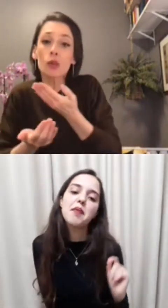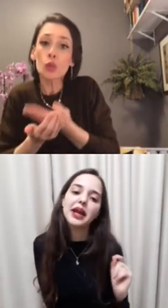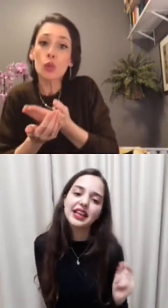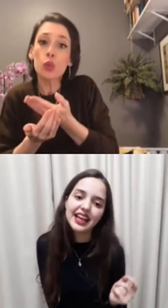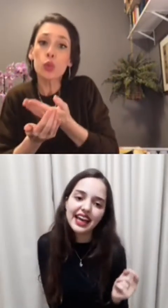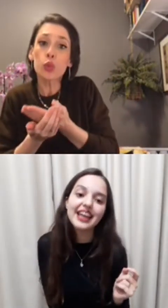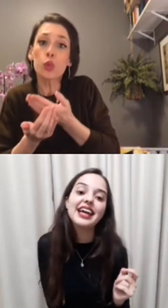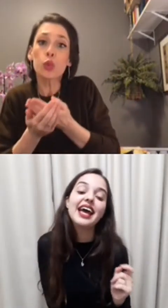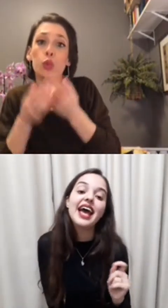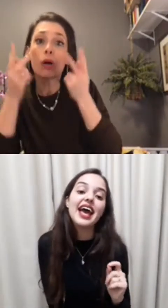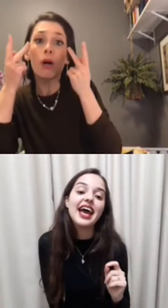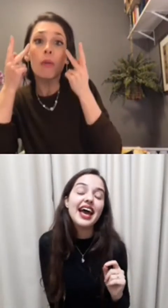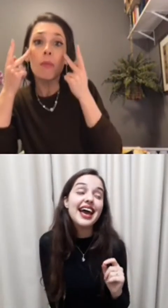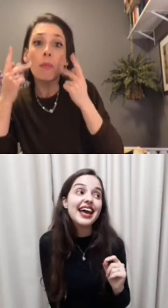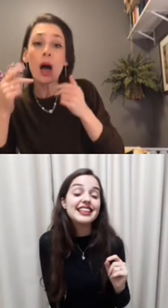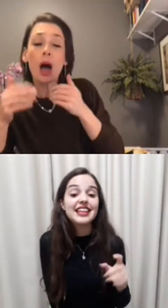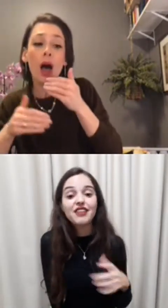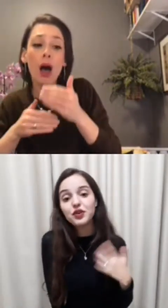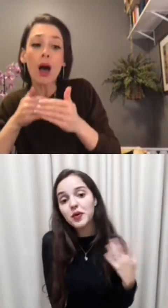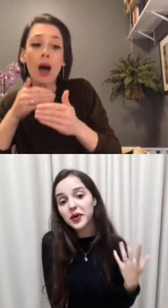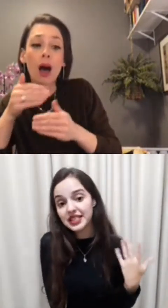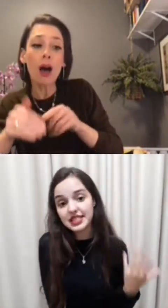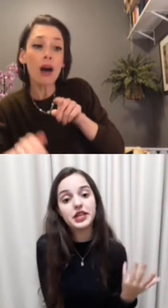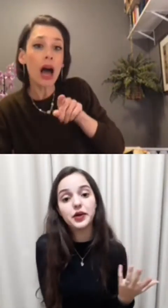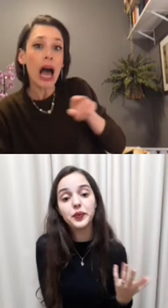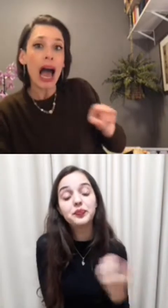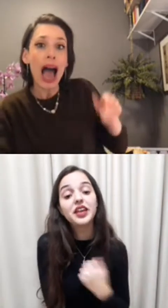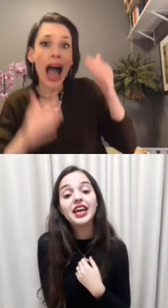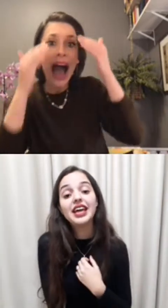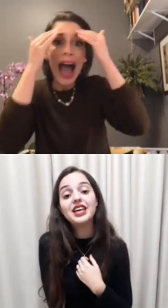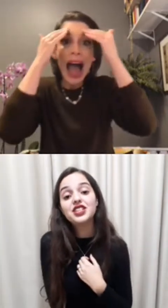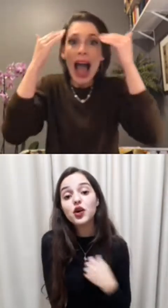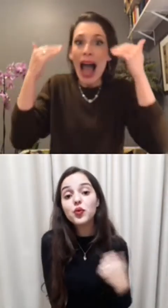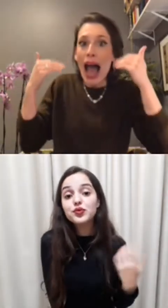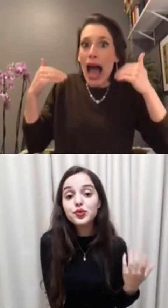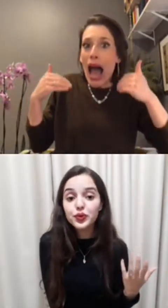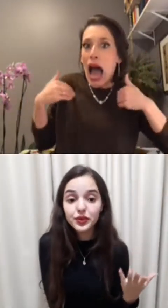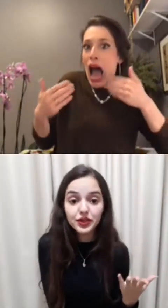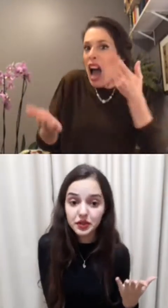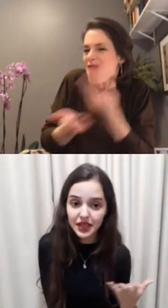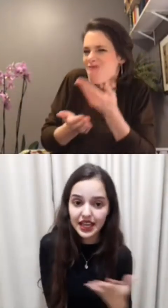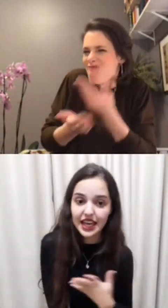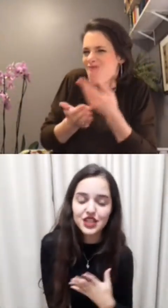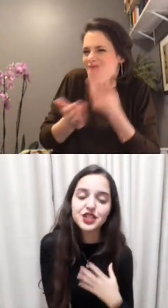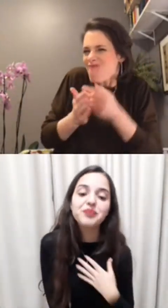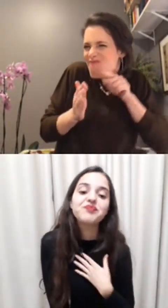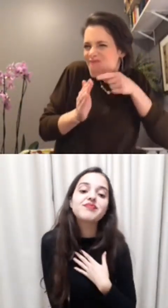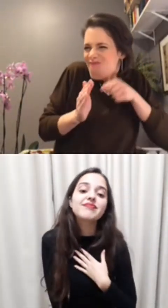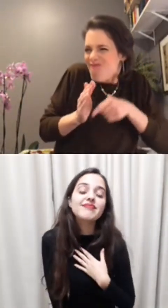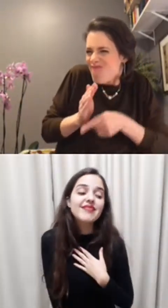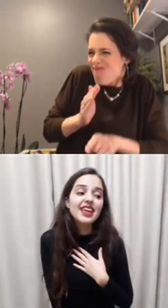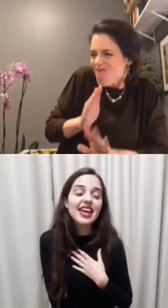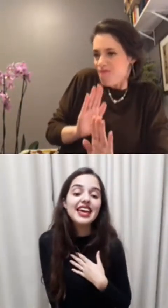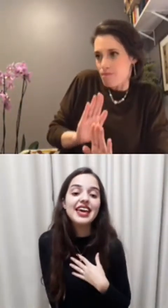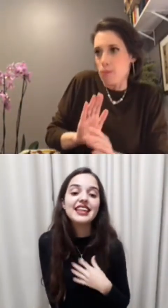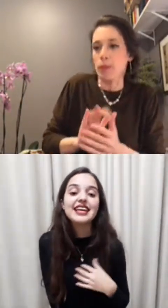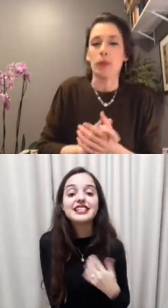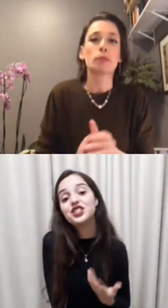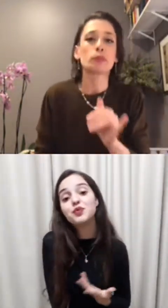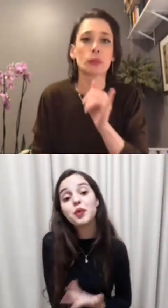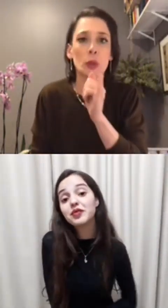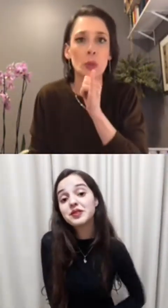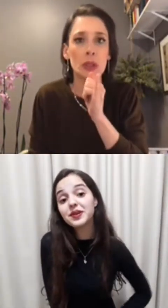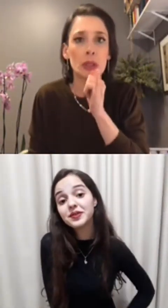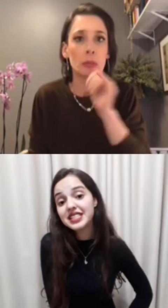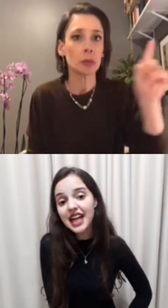a aprender, teve uma ocasião que chegou um surdo na minha igreja. E nesse dia o